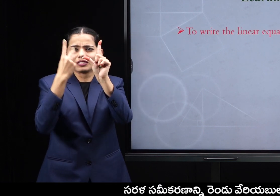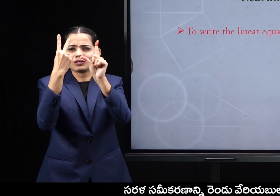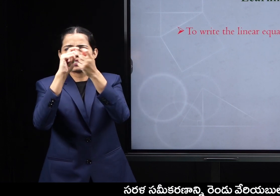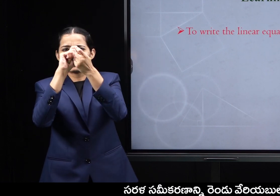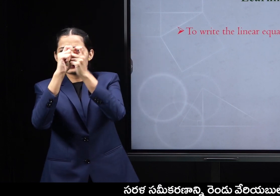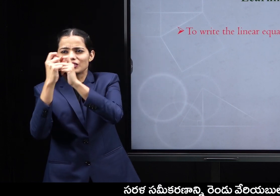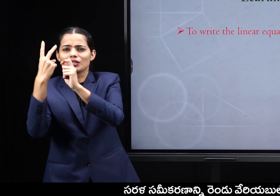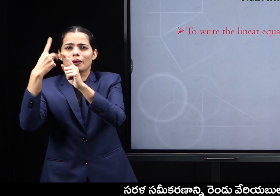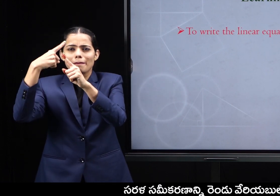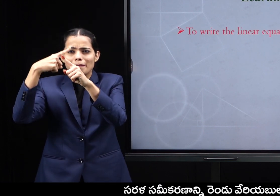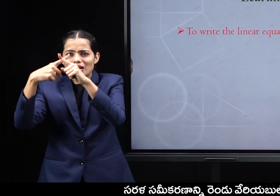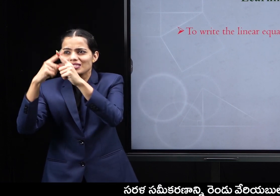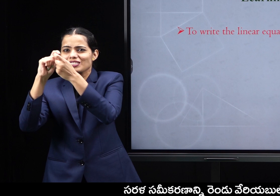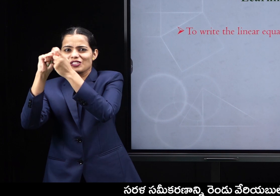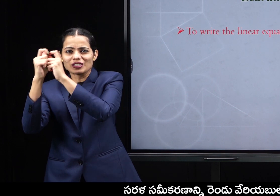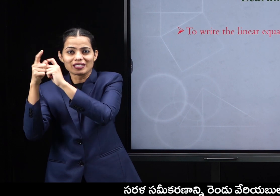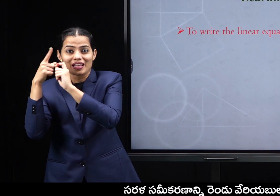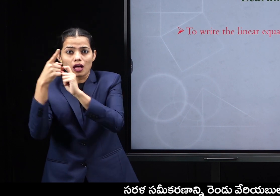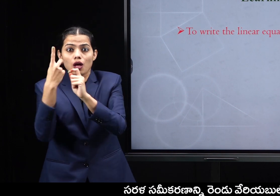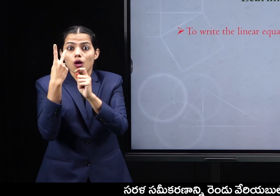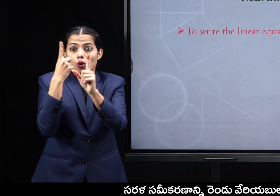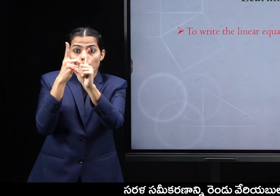వేరియబుల్లో రాయడానికి